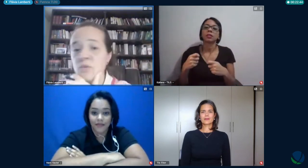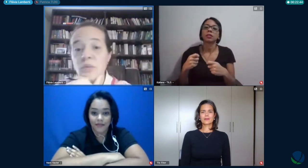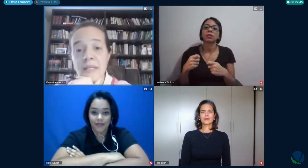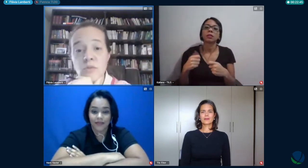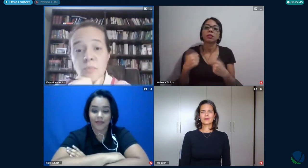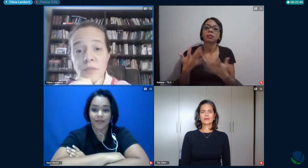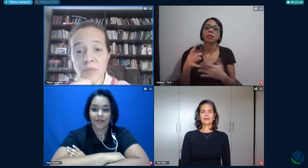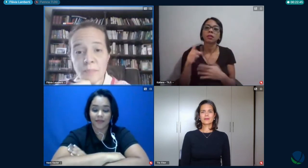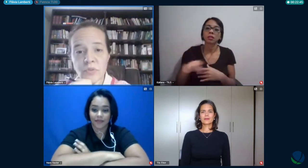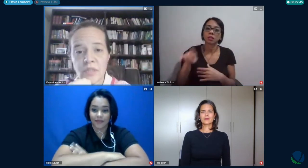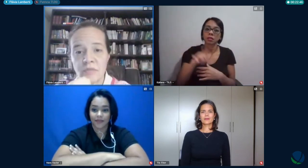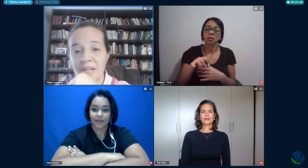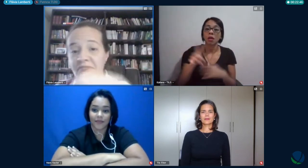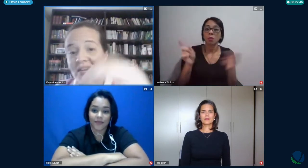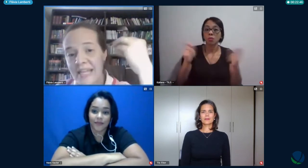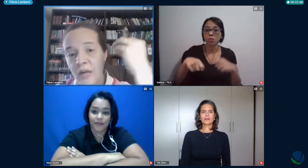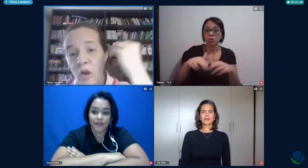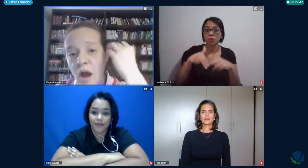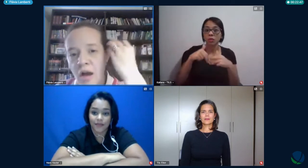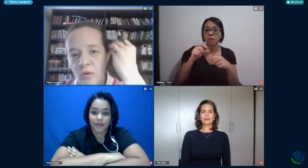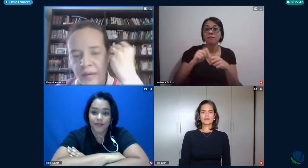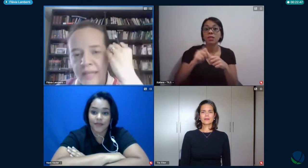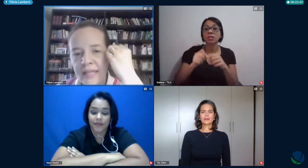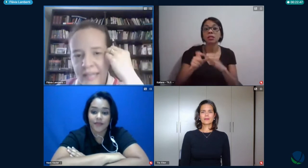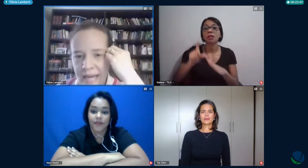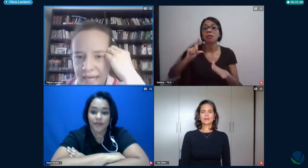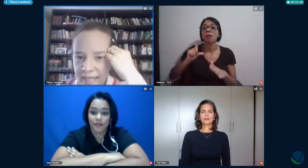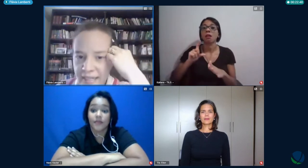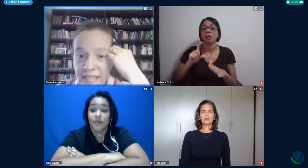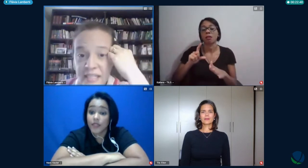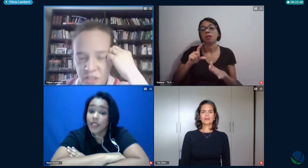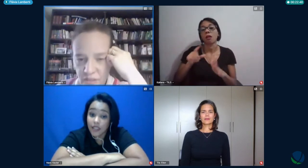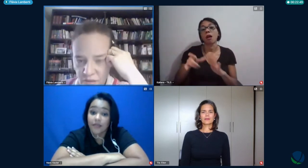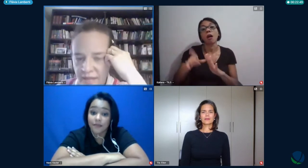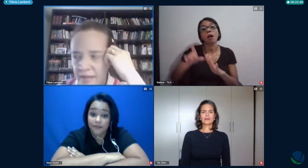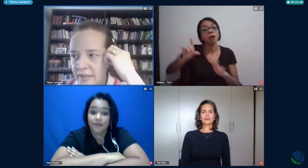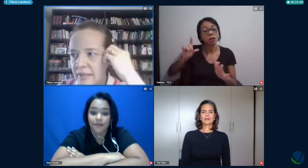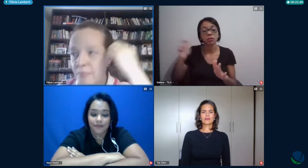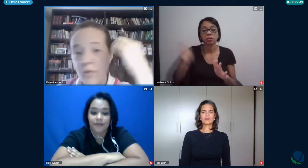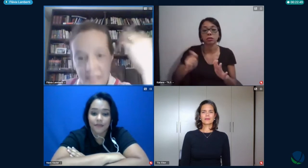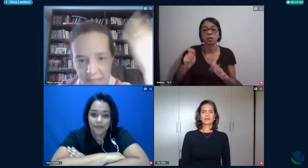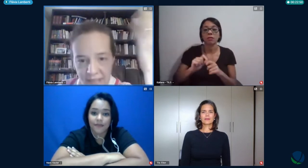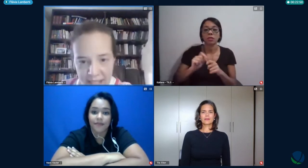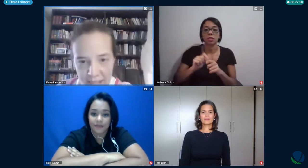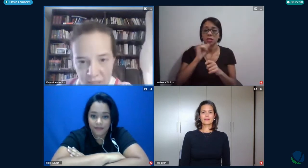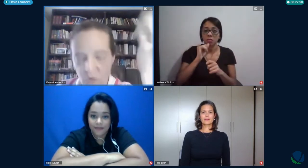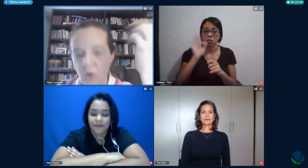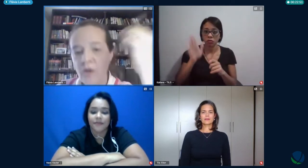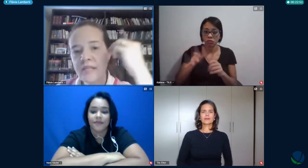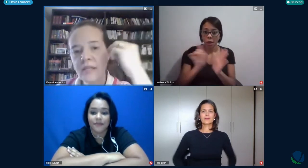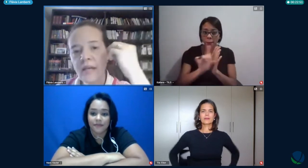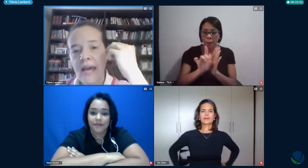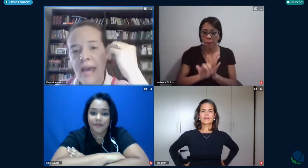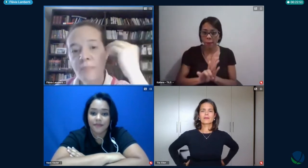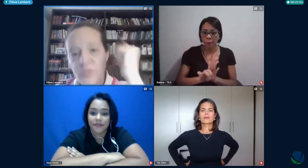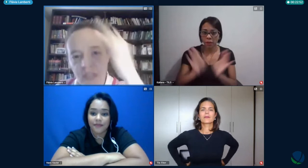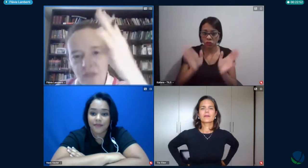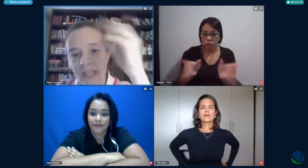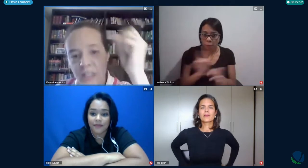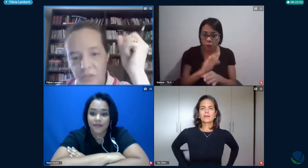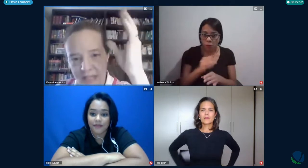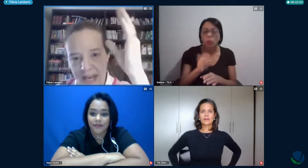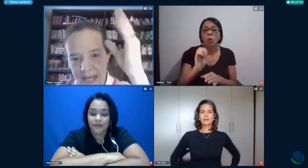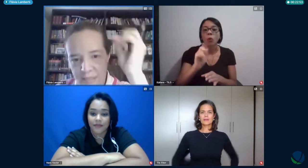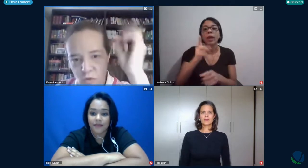então, isso é possível já fazer logo, né, Nara? Antes, né, depois que se tem as questões, é